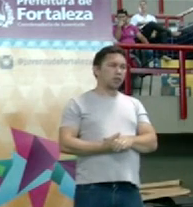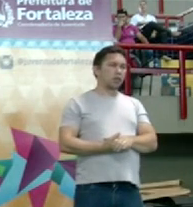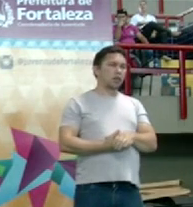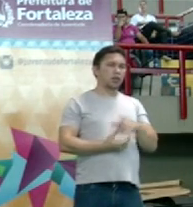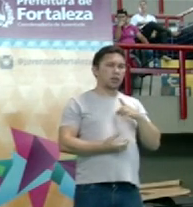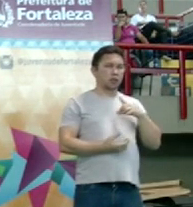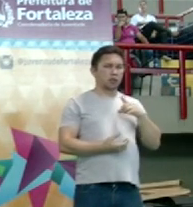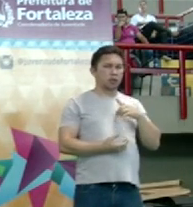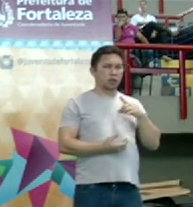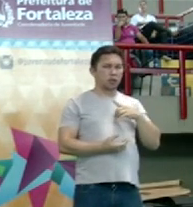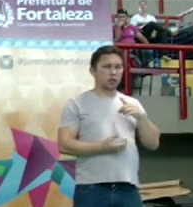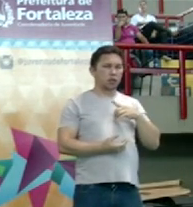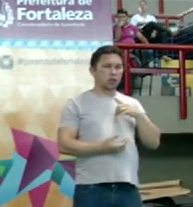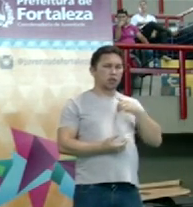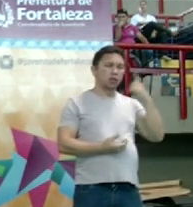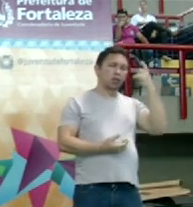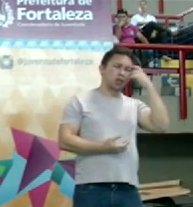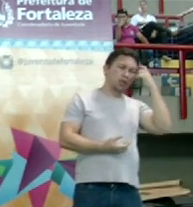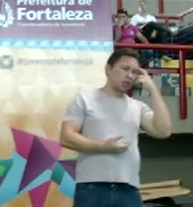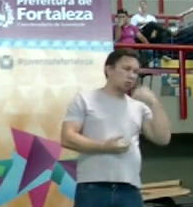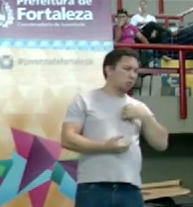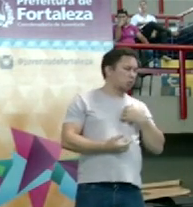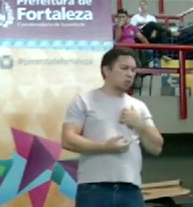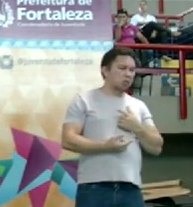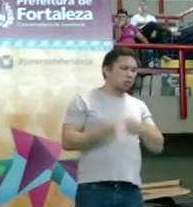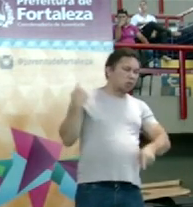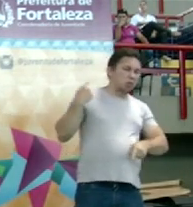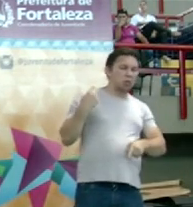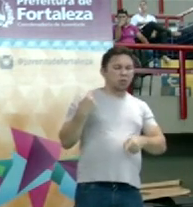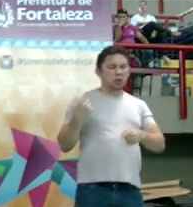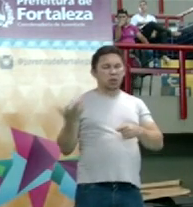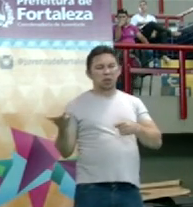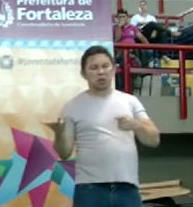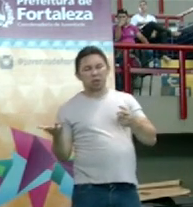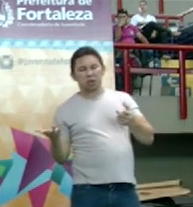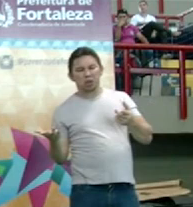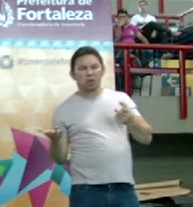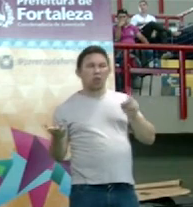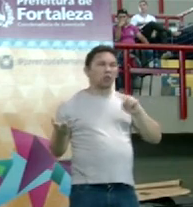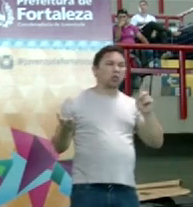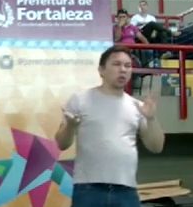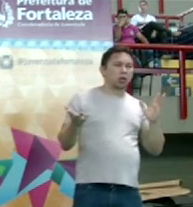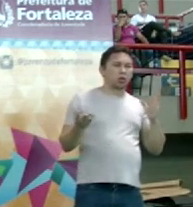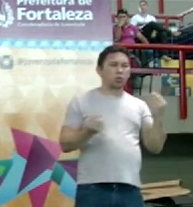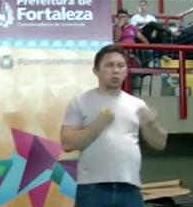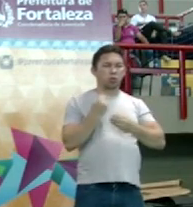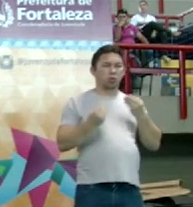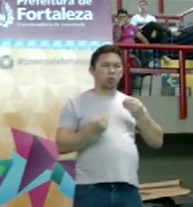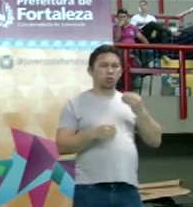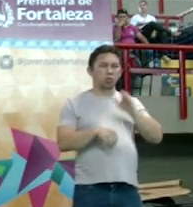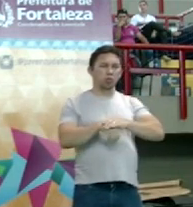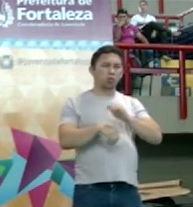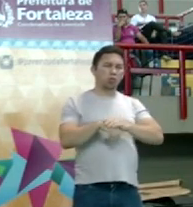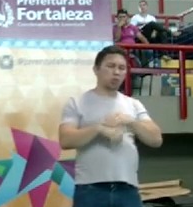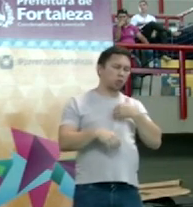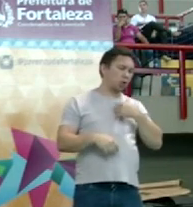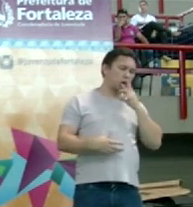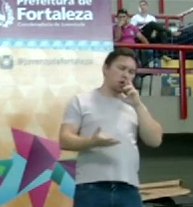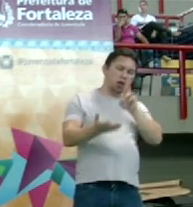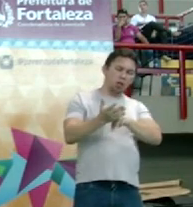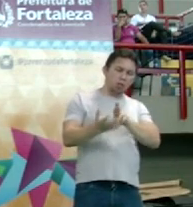você diz que é absurda ou se não é. Na resposta a qualquer uma das